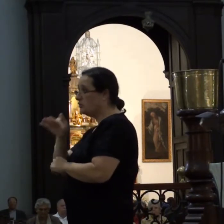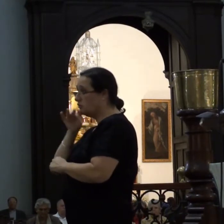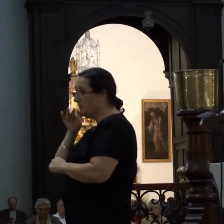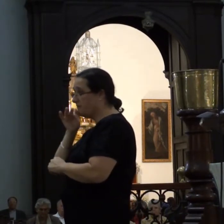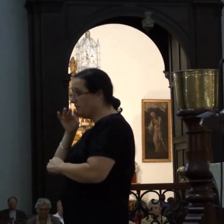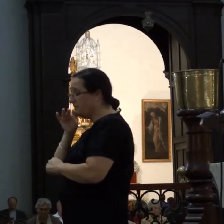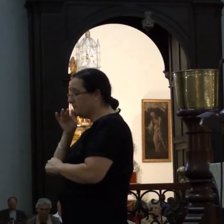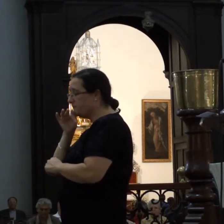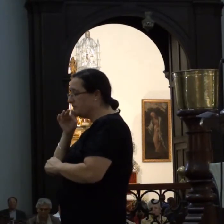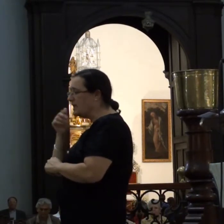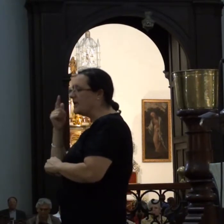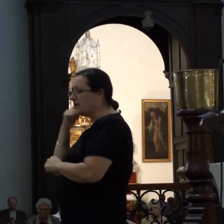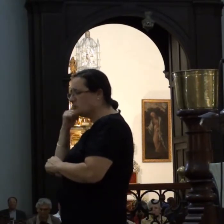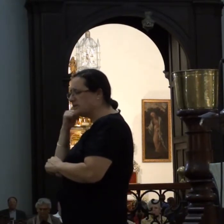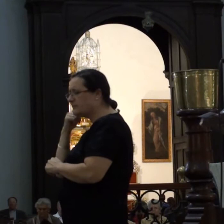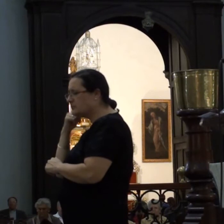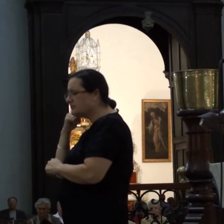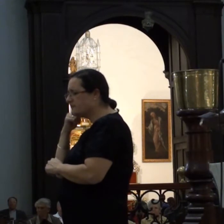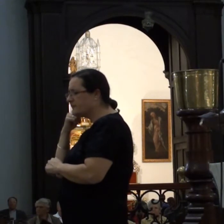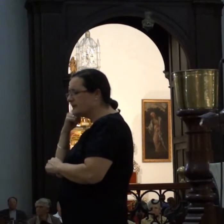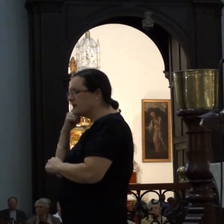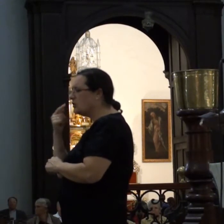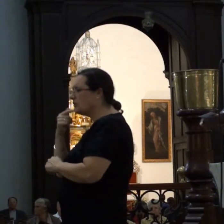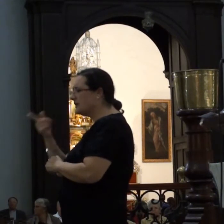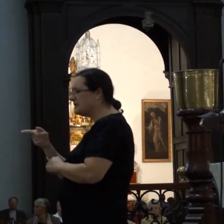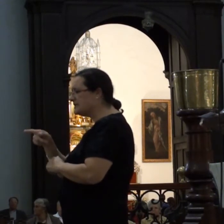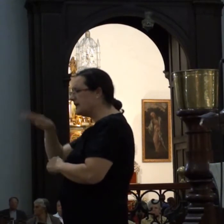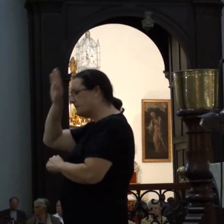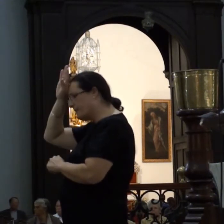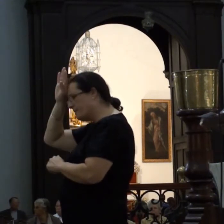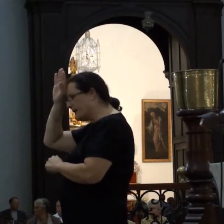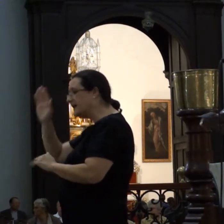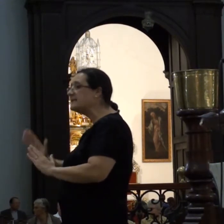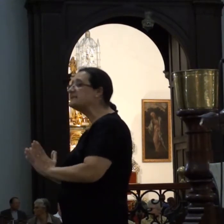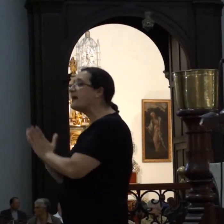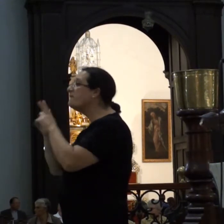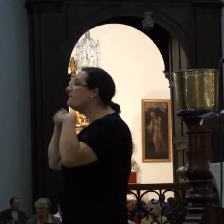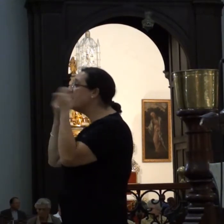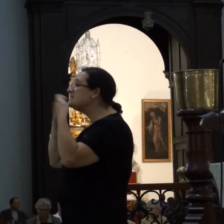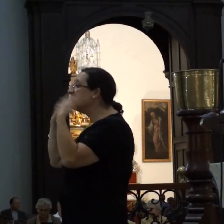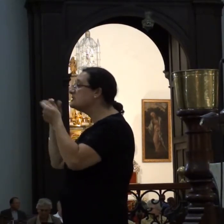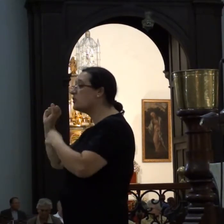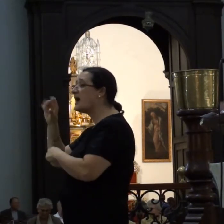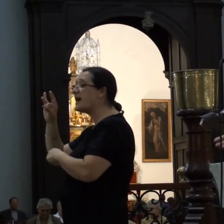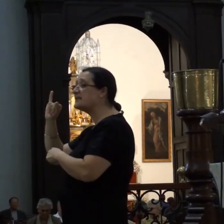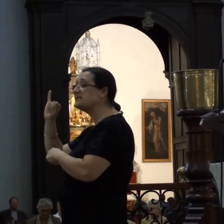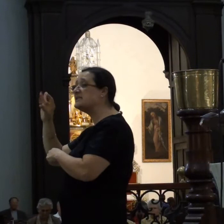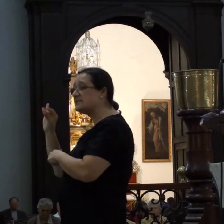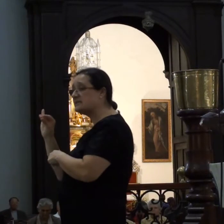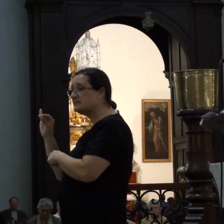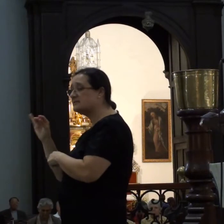esa expresión que el Papa Francisco toma del santo de Asís y que hemos oído tantas veces en los últimos tiempos